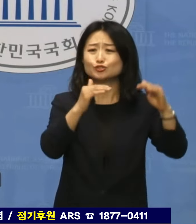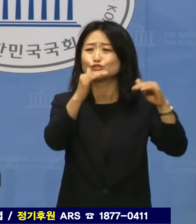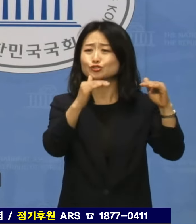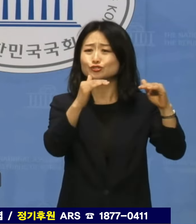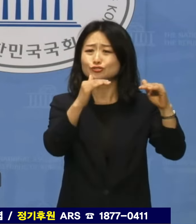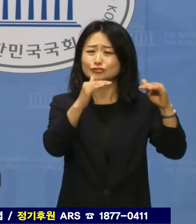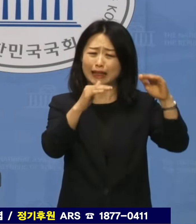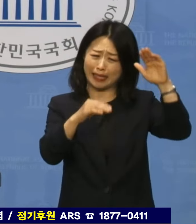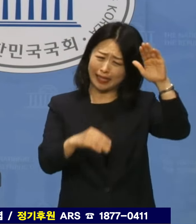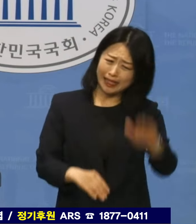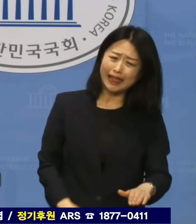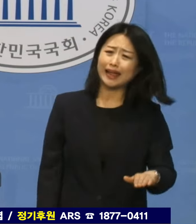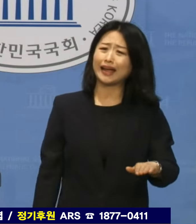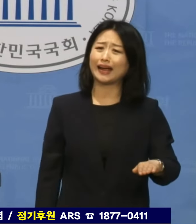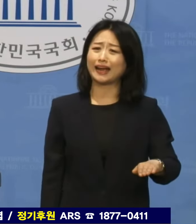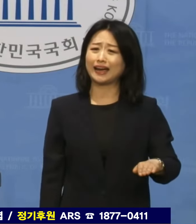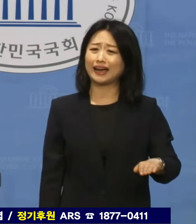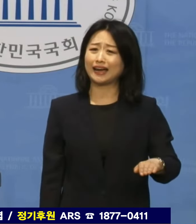이 모양입니까?